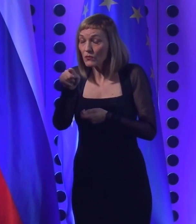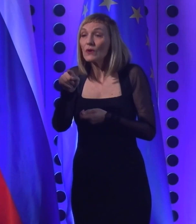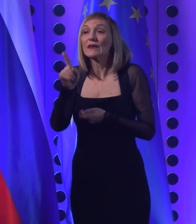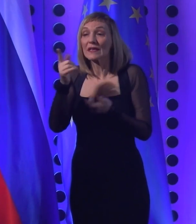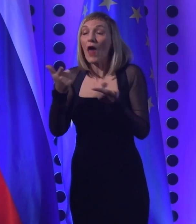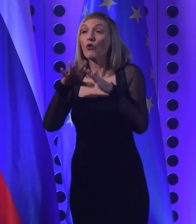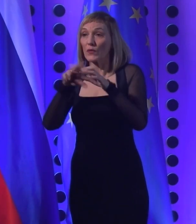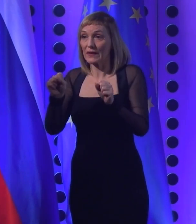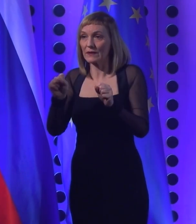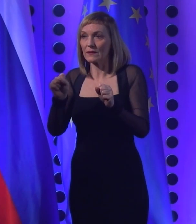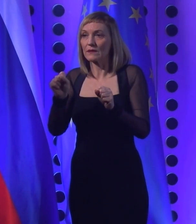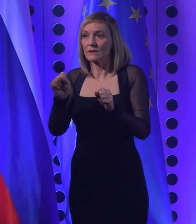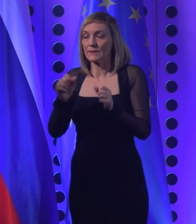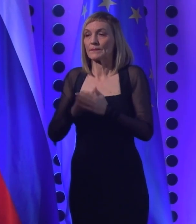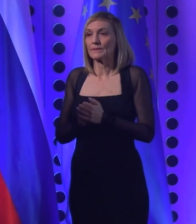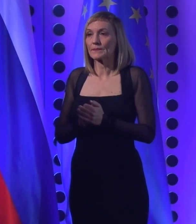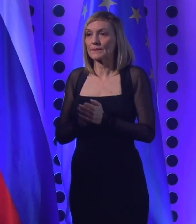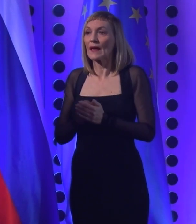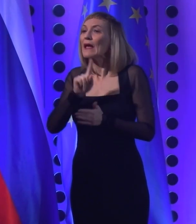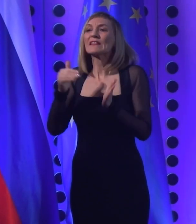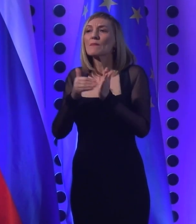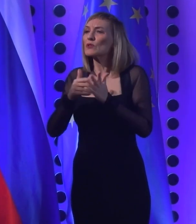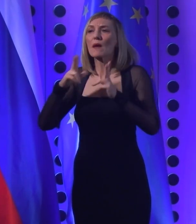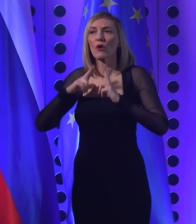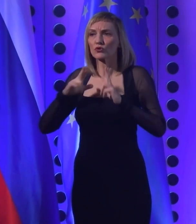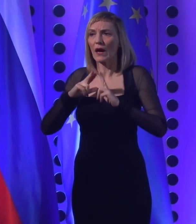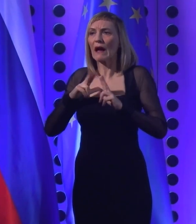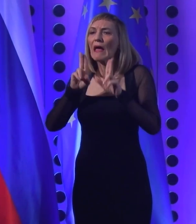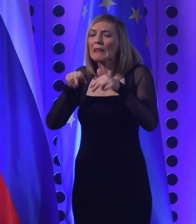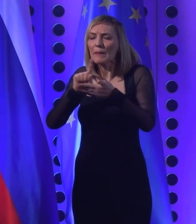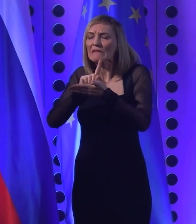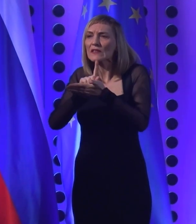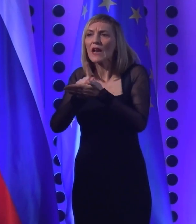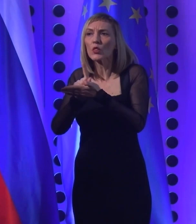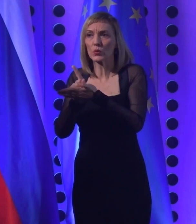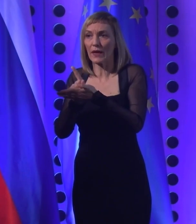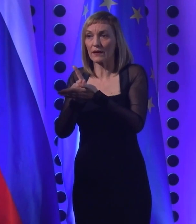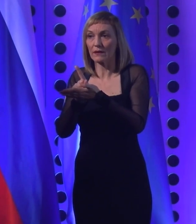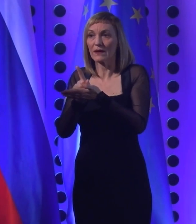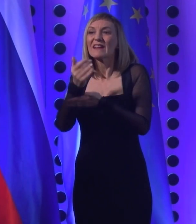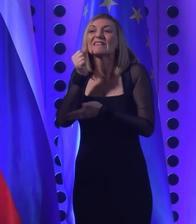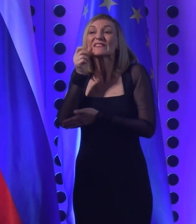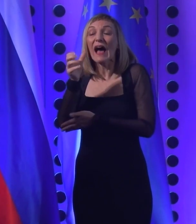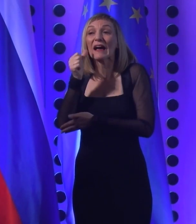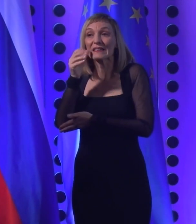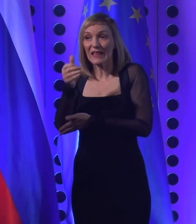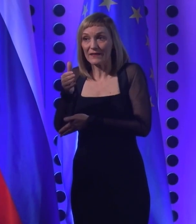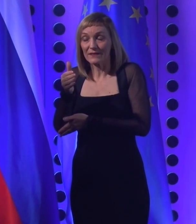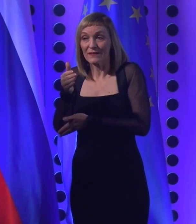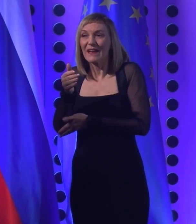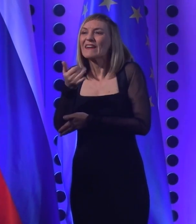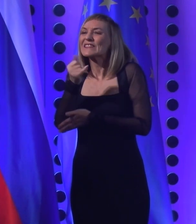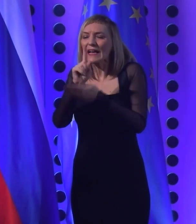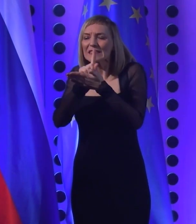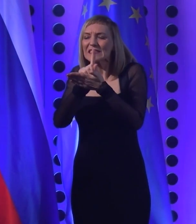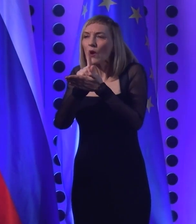učinkovito. Predvsem pa ni treba čakati na pravi trenutek. Vsak dan, sleherna